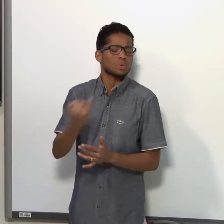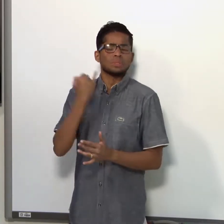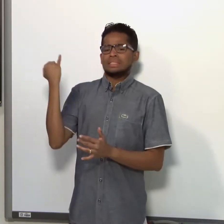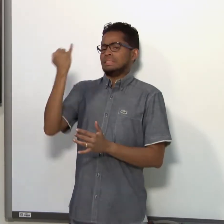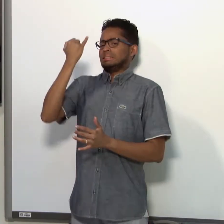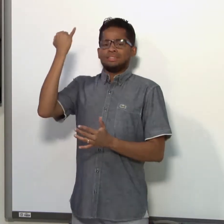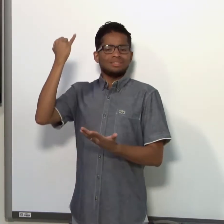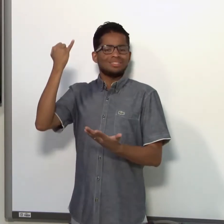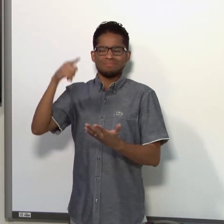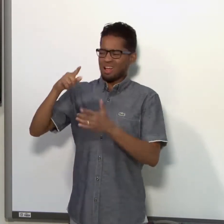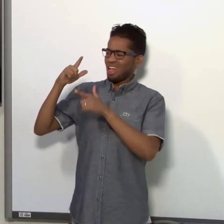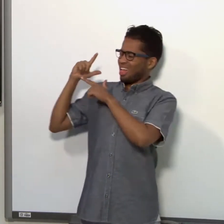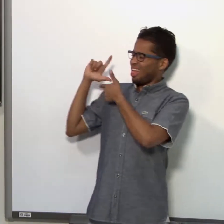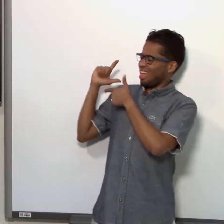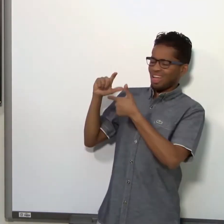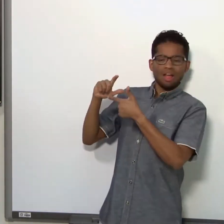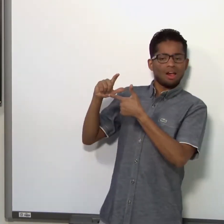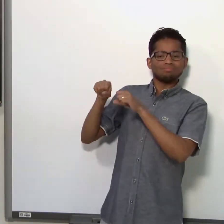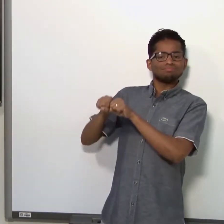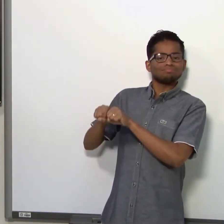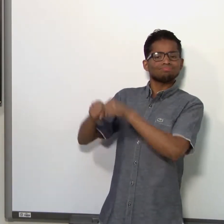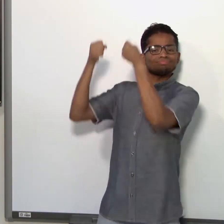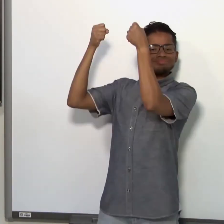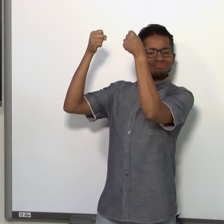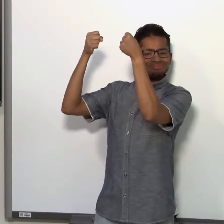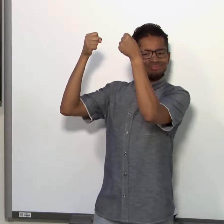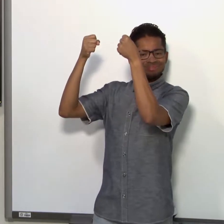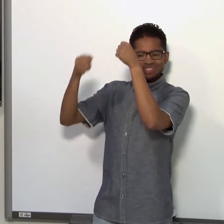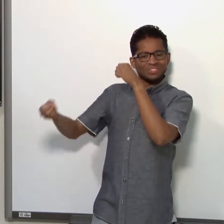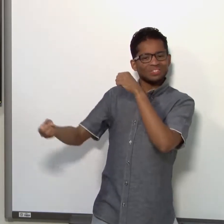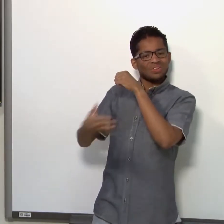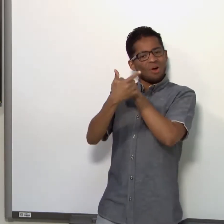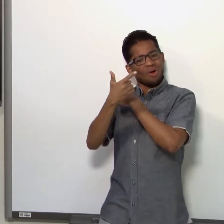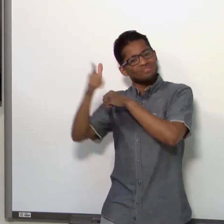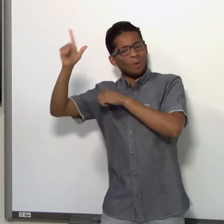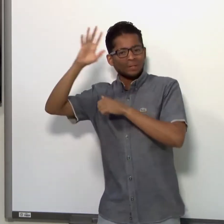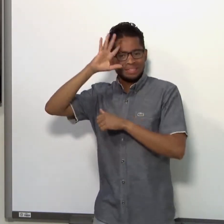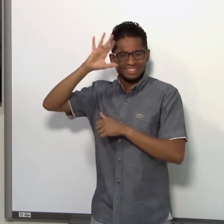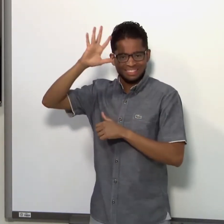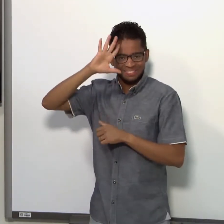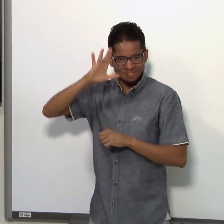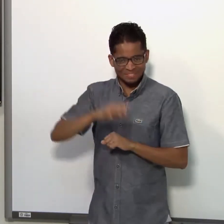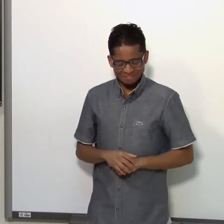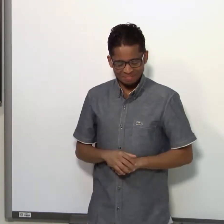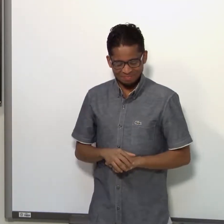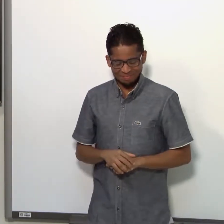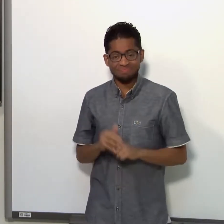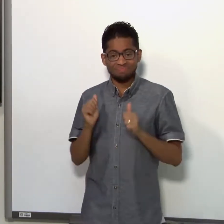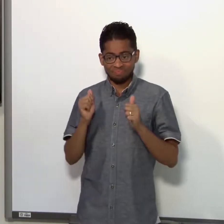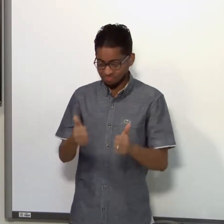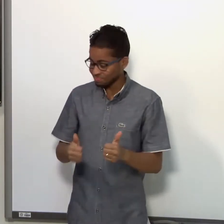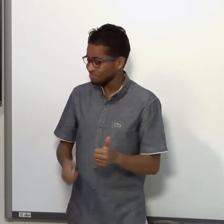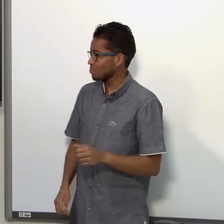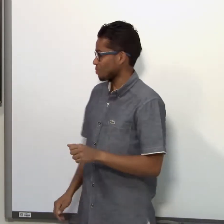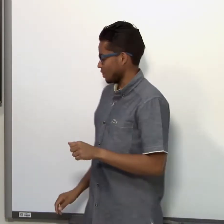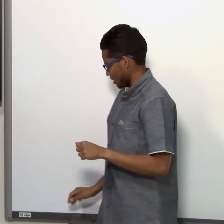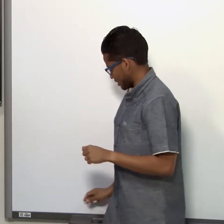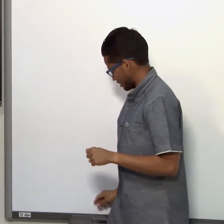dentre outros. Então, esses contatos foram muito importantes, mostrando a inviabilidade da teoria